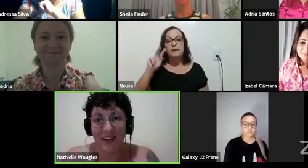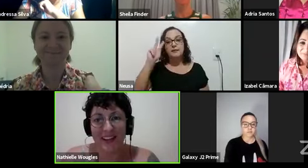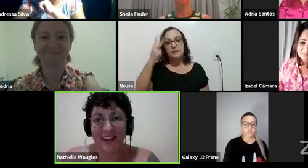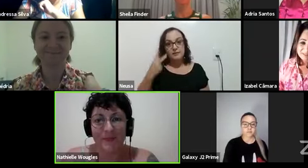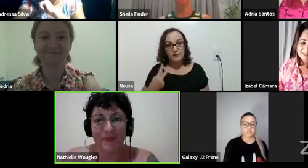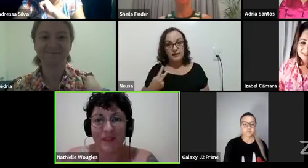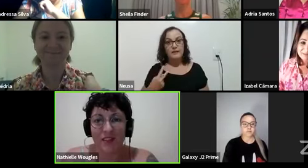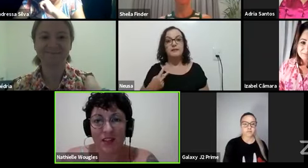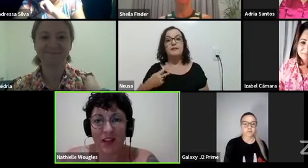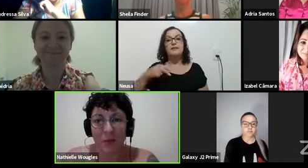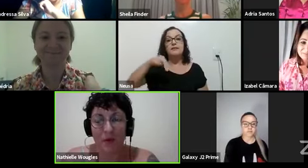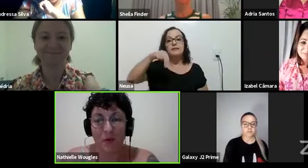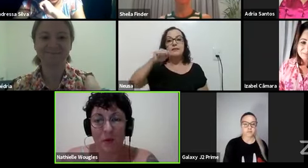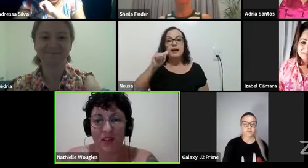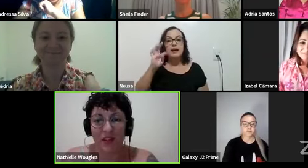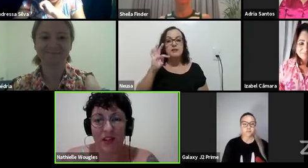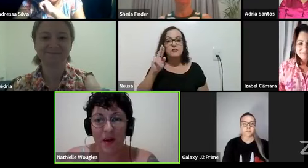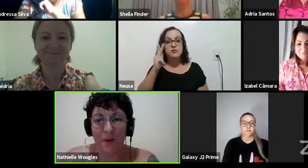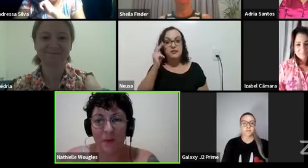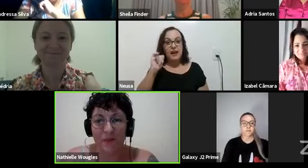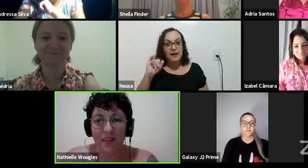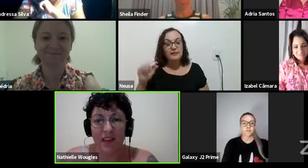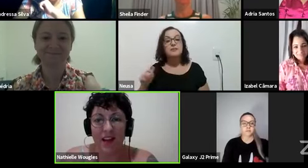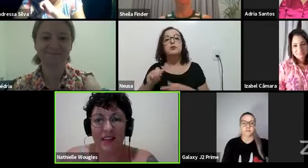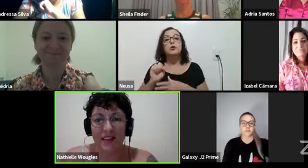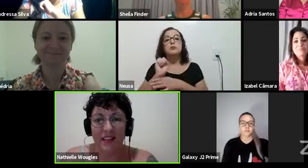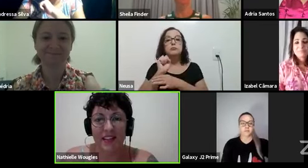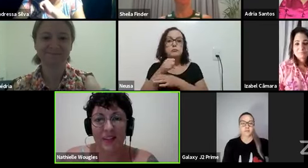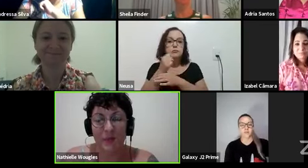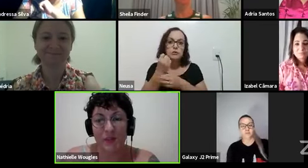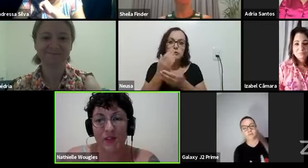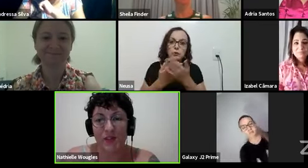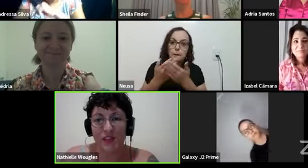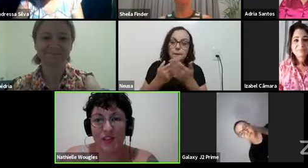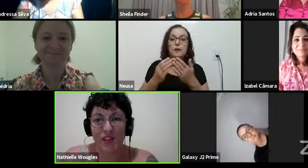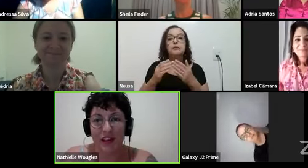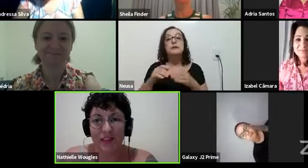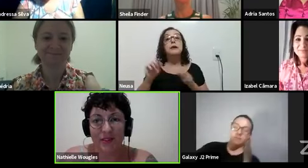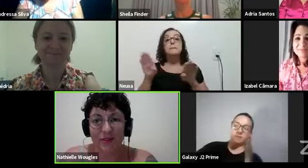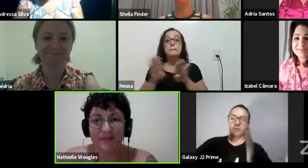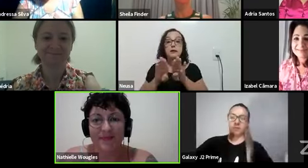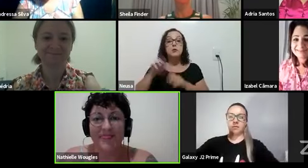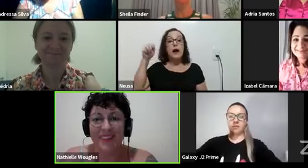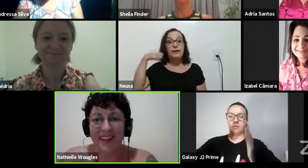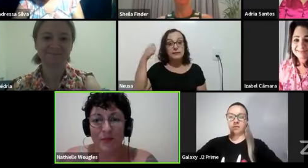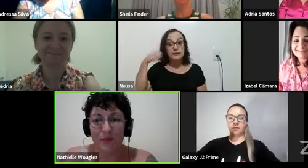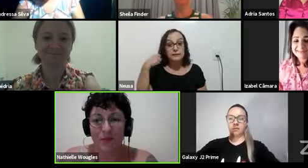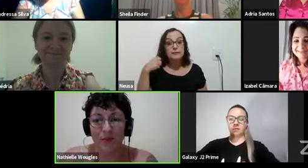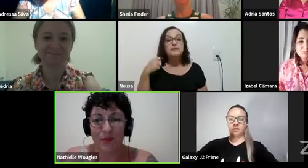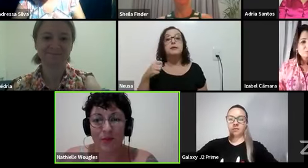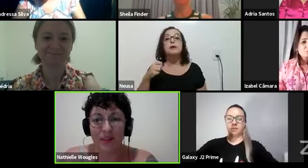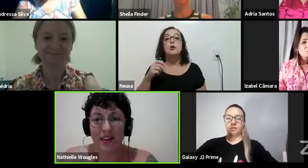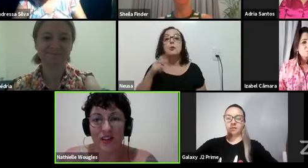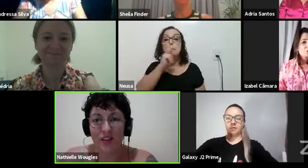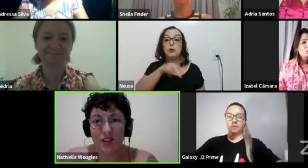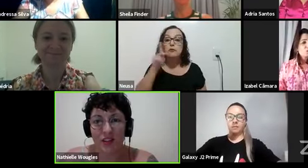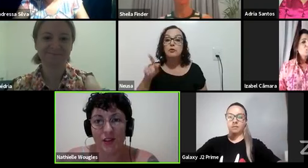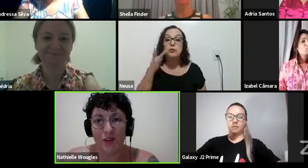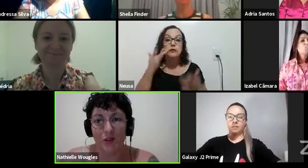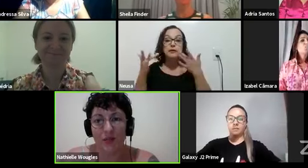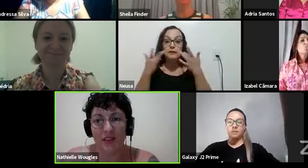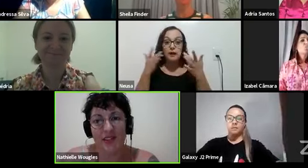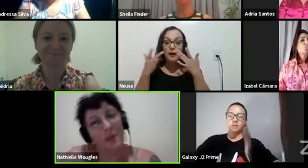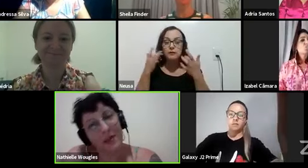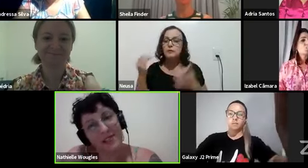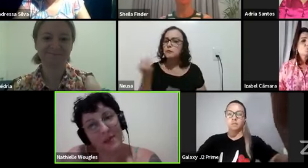de Joinville, sou terapeuta ocupacional, atriz e professora de teatro. É muito importante a gente